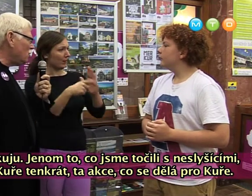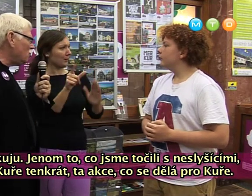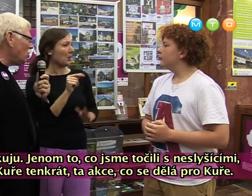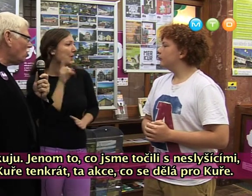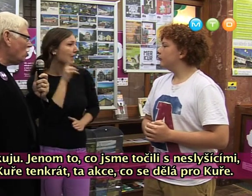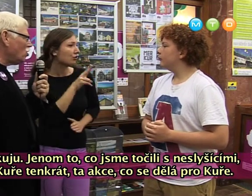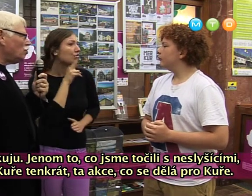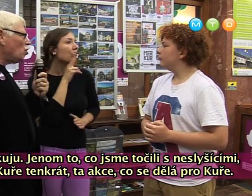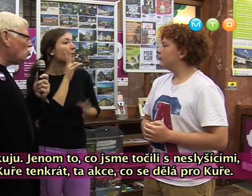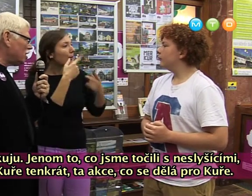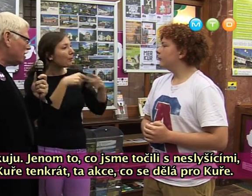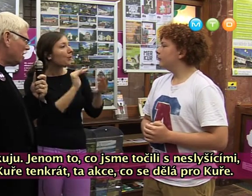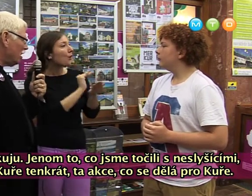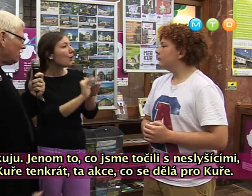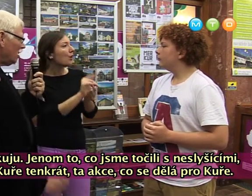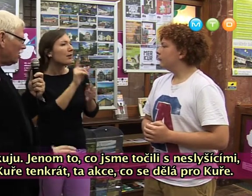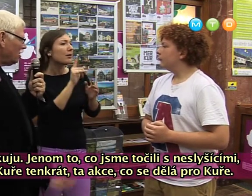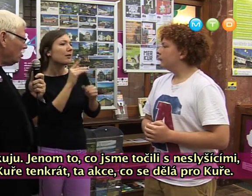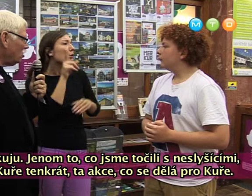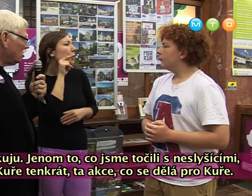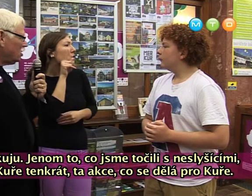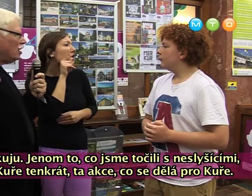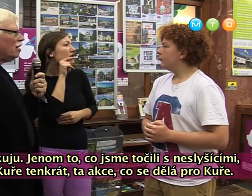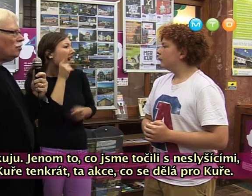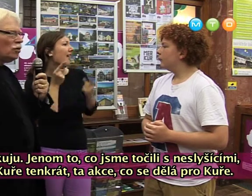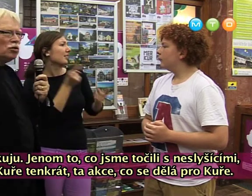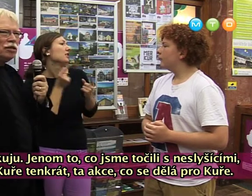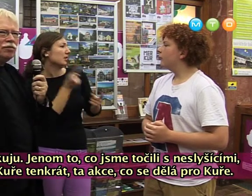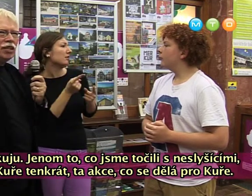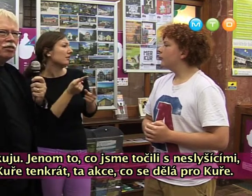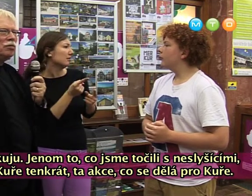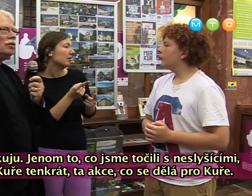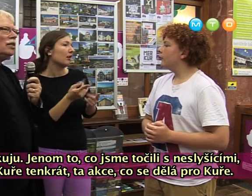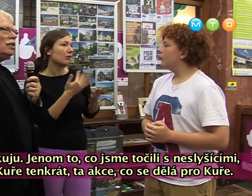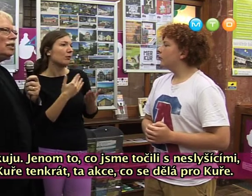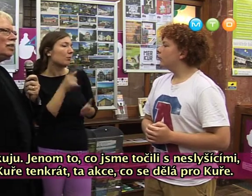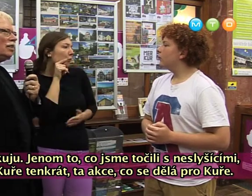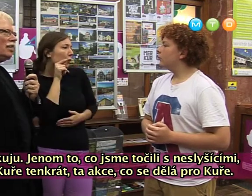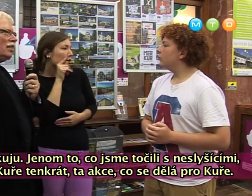neslyšícími, bylo pro kuře tenkrát, ta akce, jo, jak se dělá pro kuře, tak to bylo.